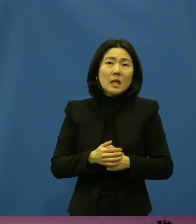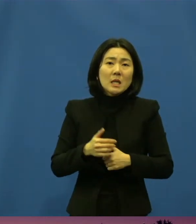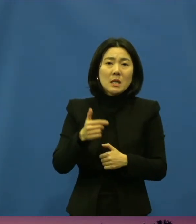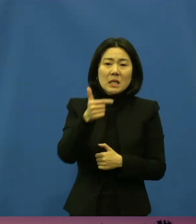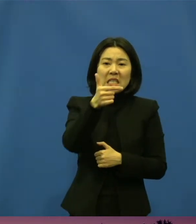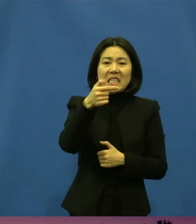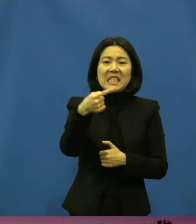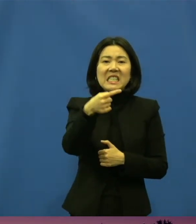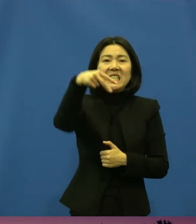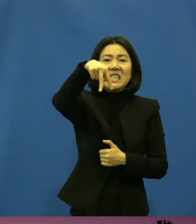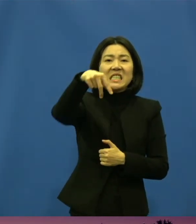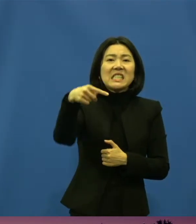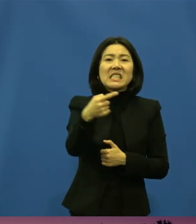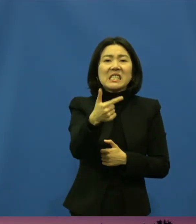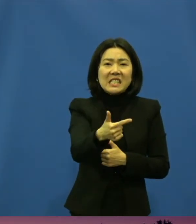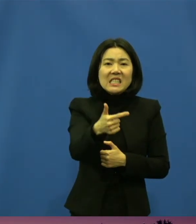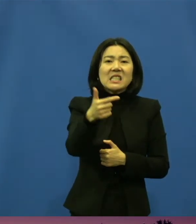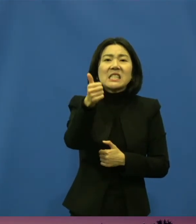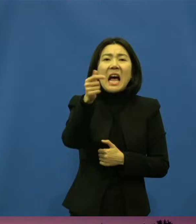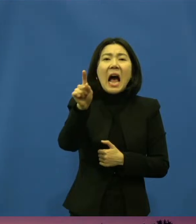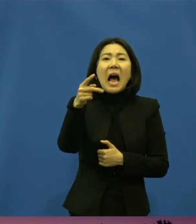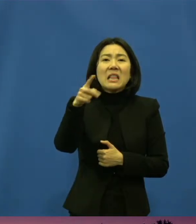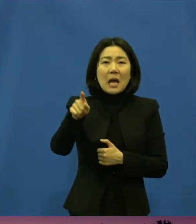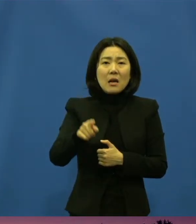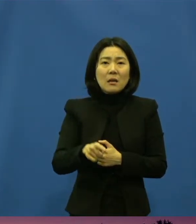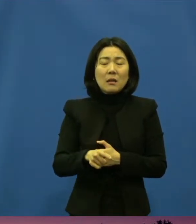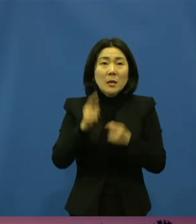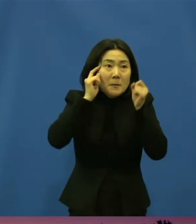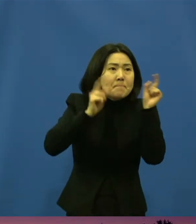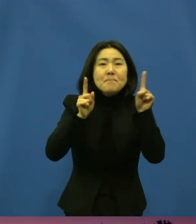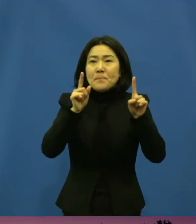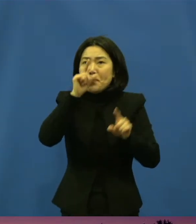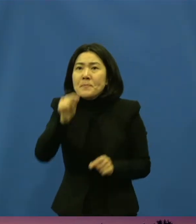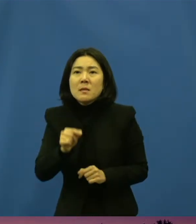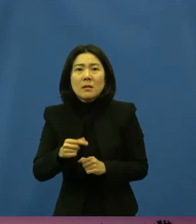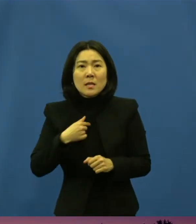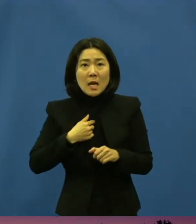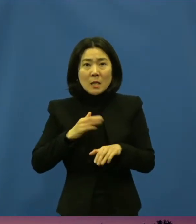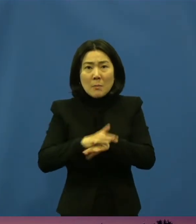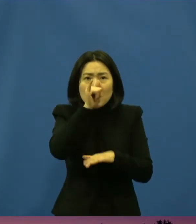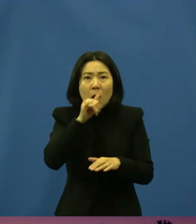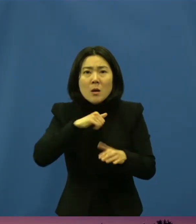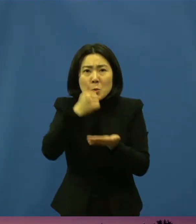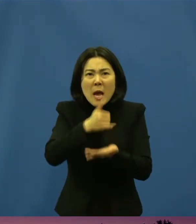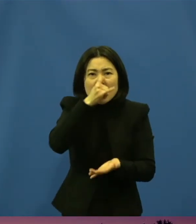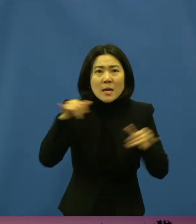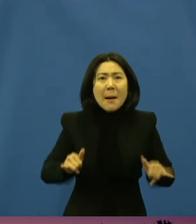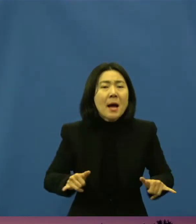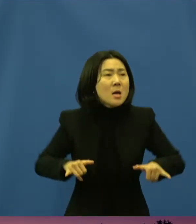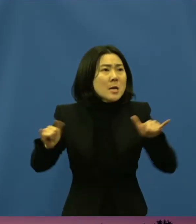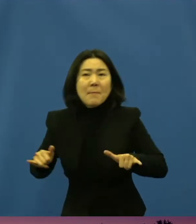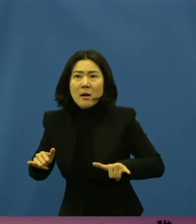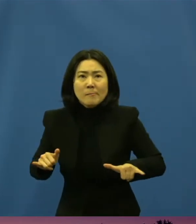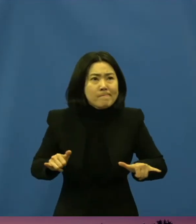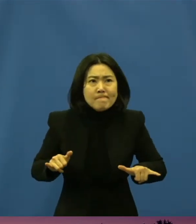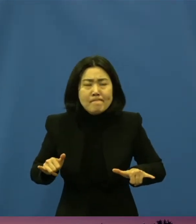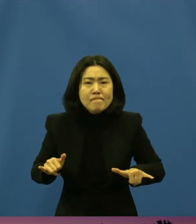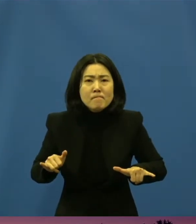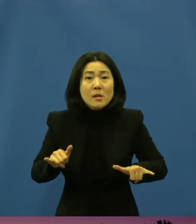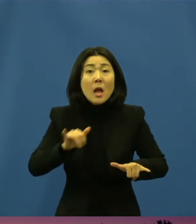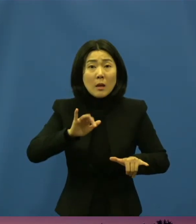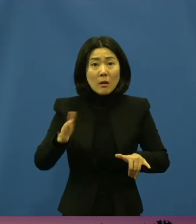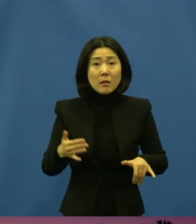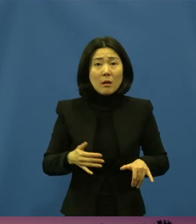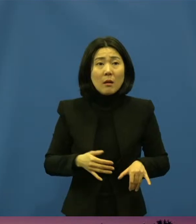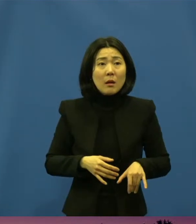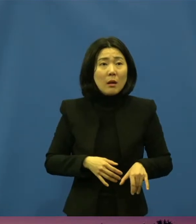느슨해진 거죠. 마음을 단단히 먹고 믿음의 길을 시작했지만 어느 순간부터 느슨해지고 작은 것들을 허용하면서 서서히